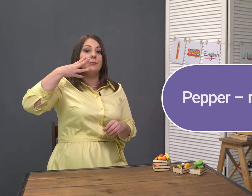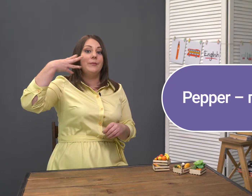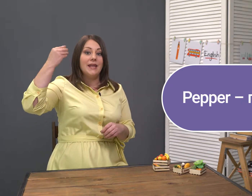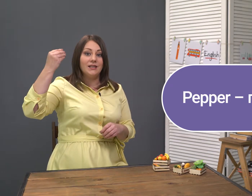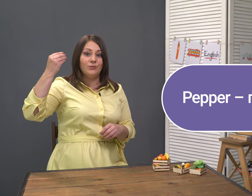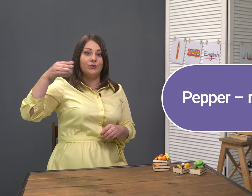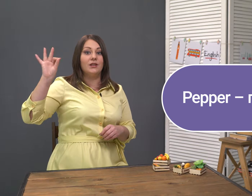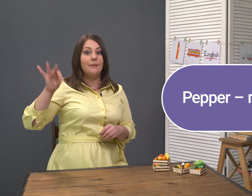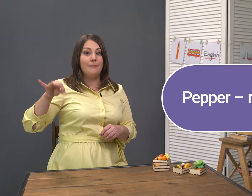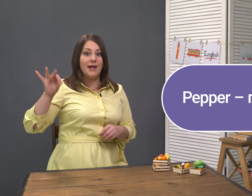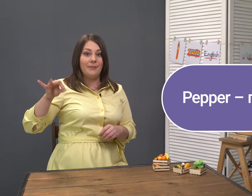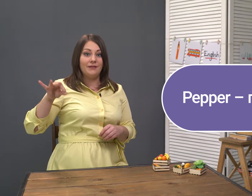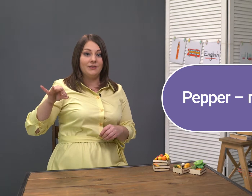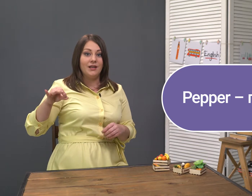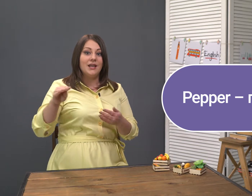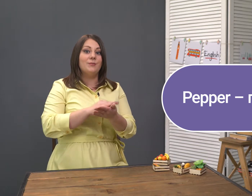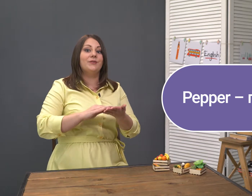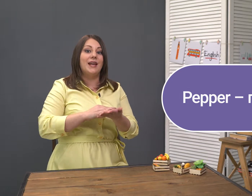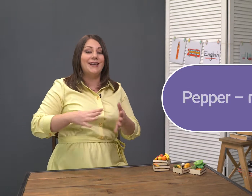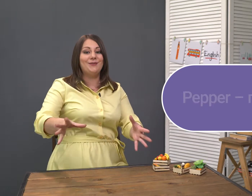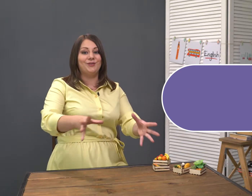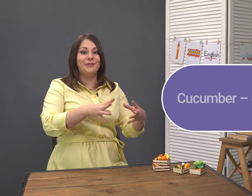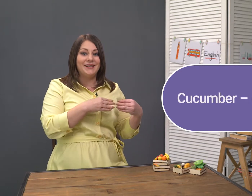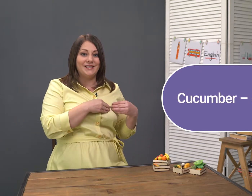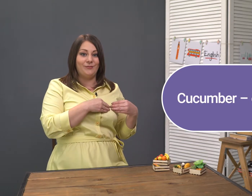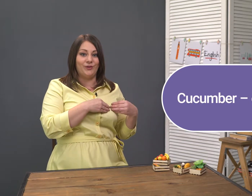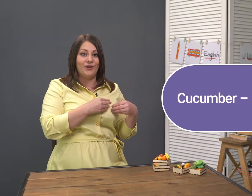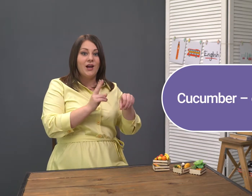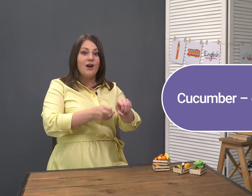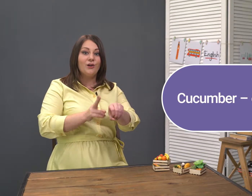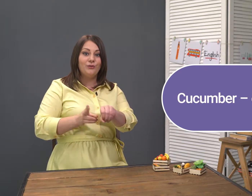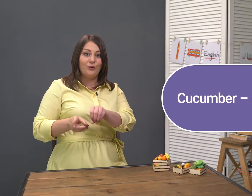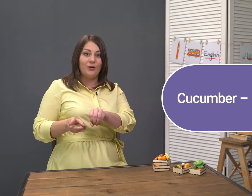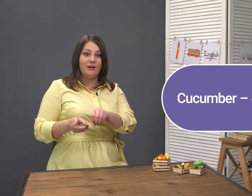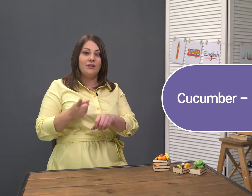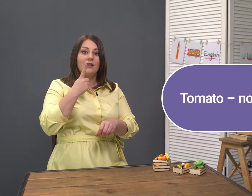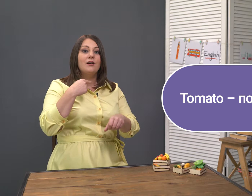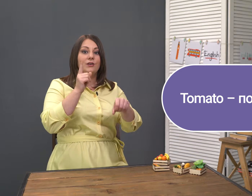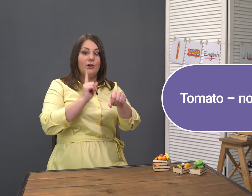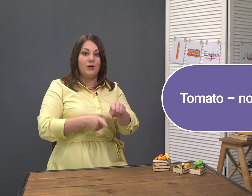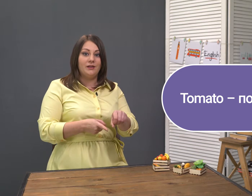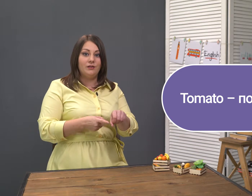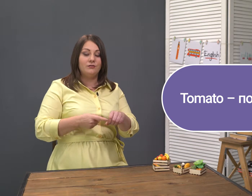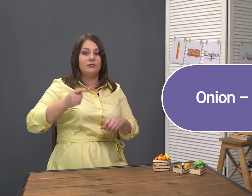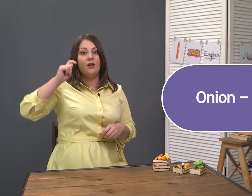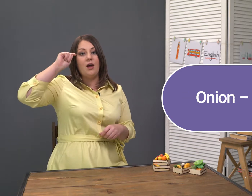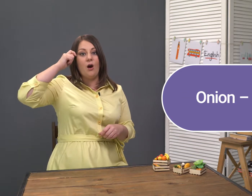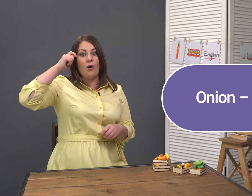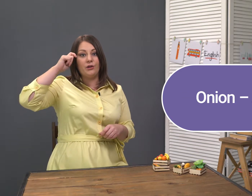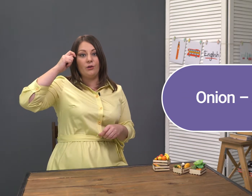Перец будет pepper. И повторяем вместе со мной. Cucumber. Tomato. Onion.